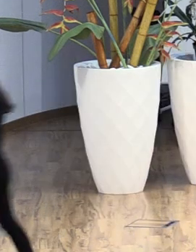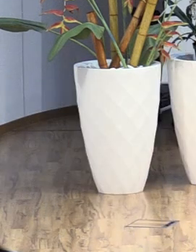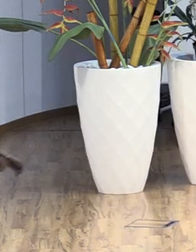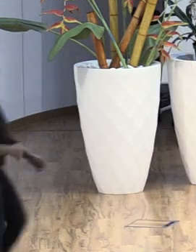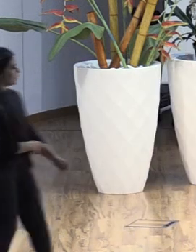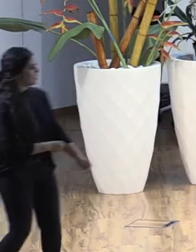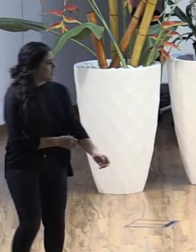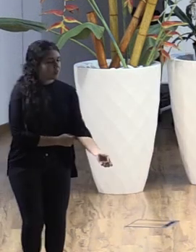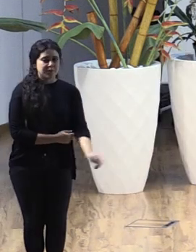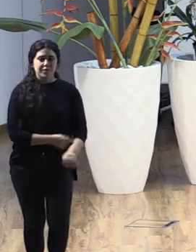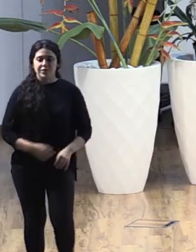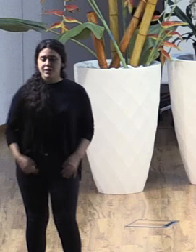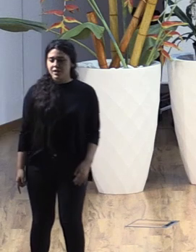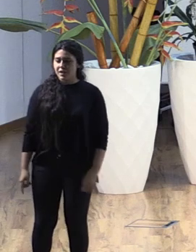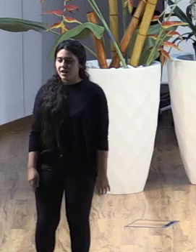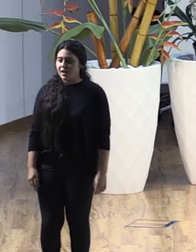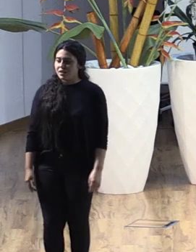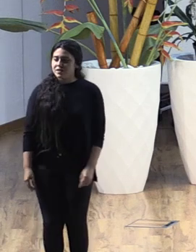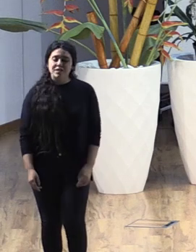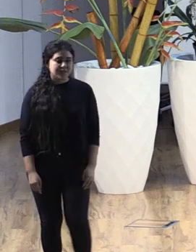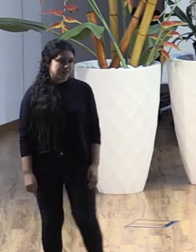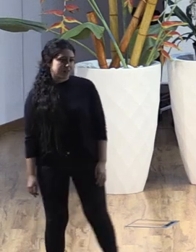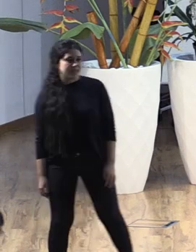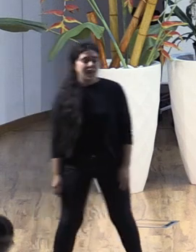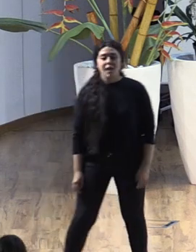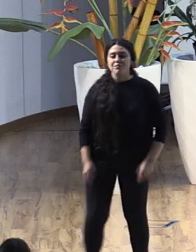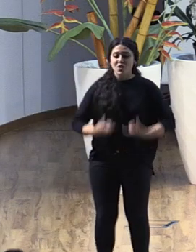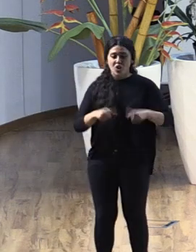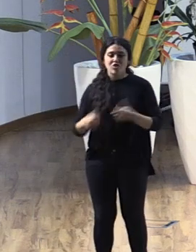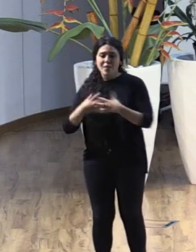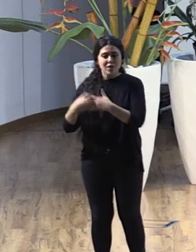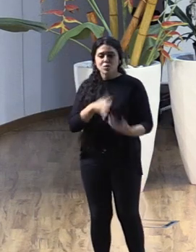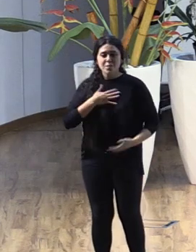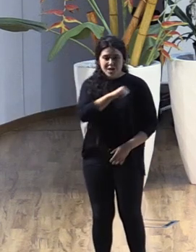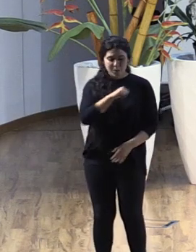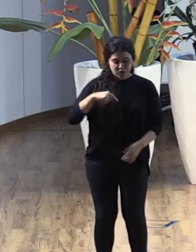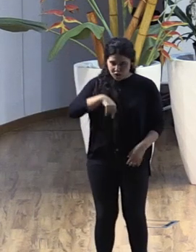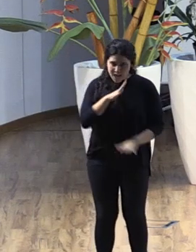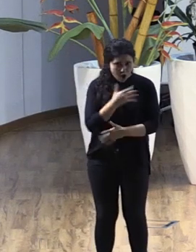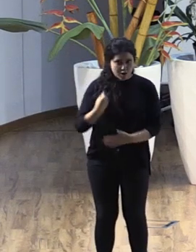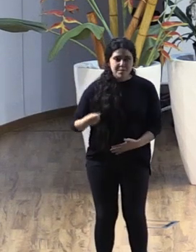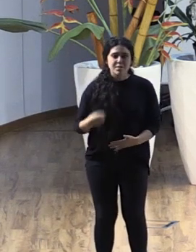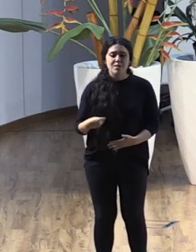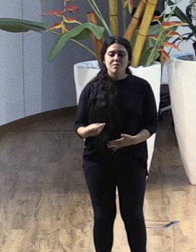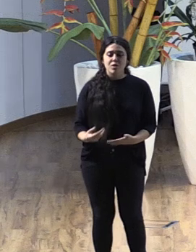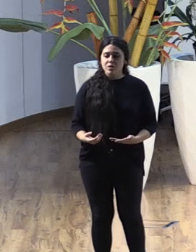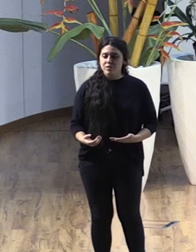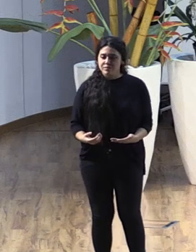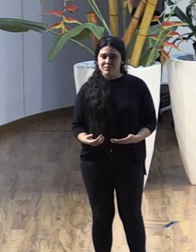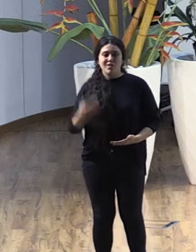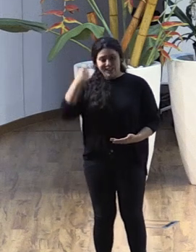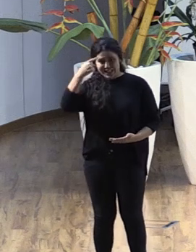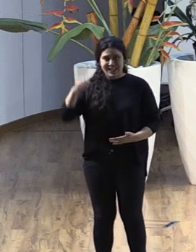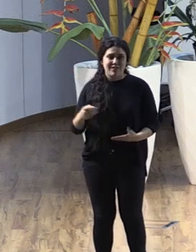Tengo claro que uno de los ámbitos de lucha mío personal en este momento, por los años que me queden